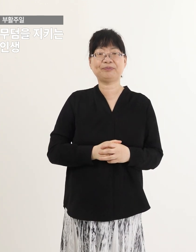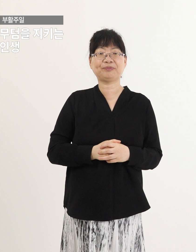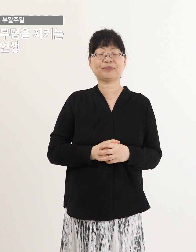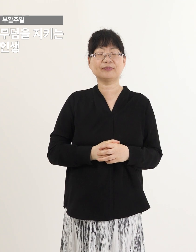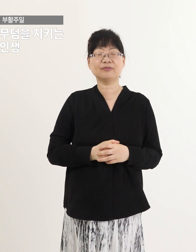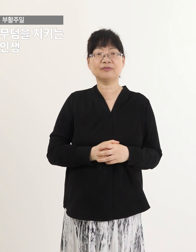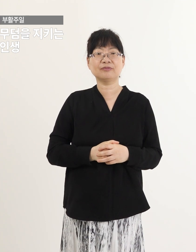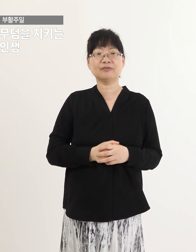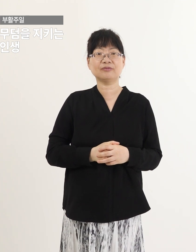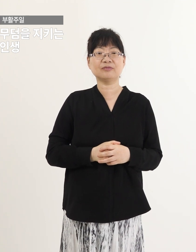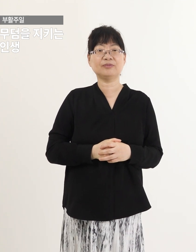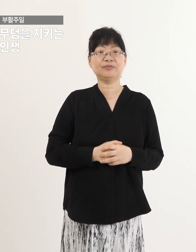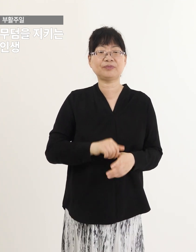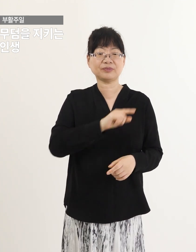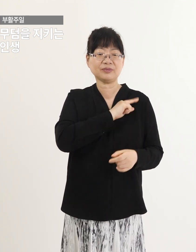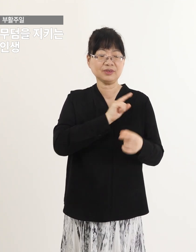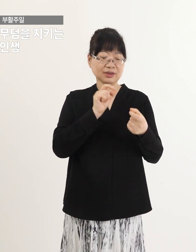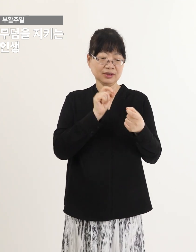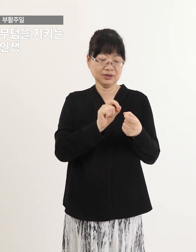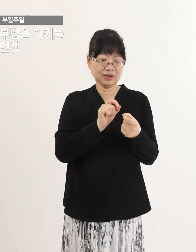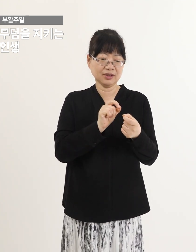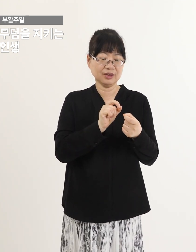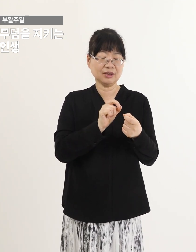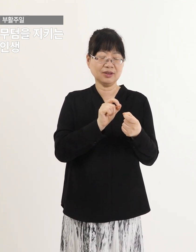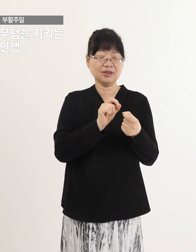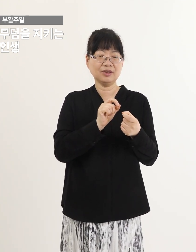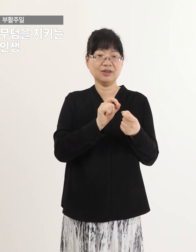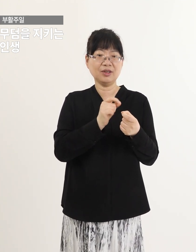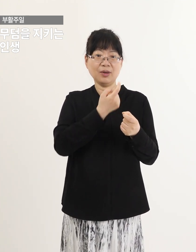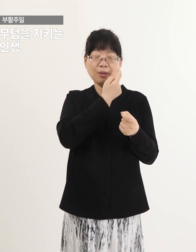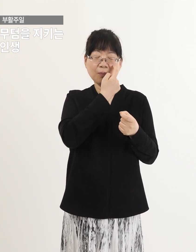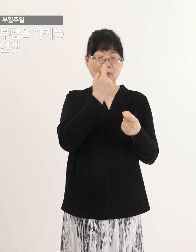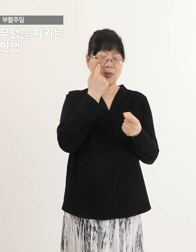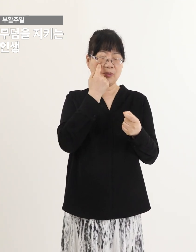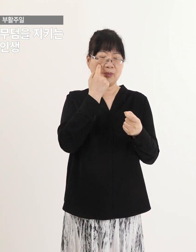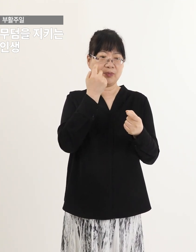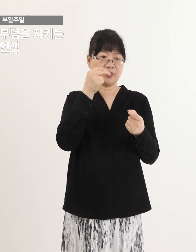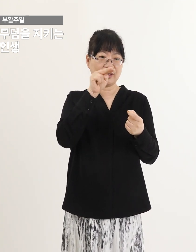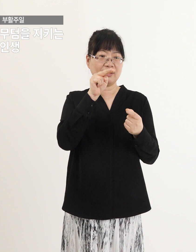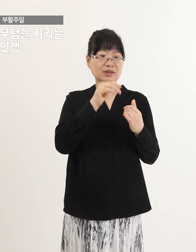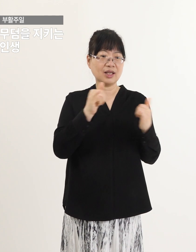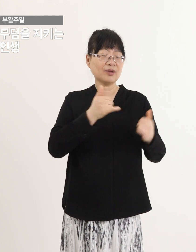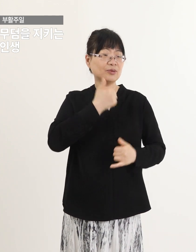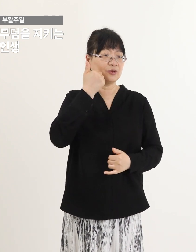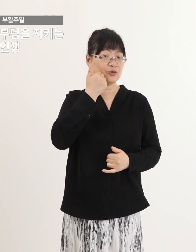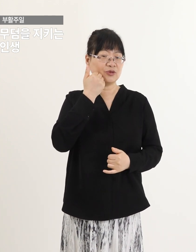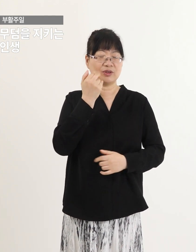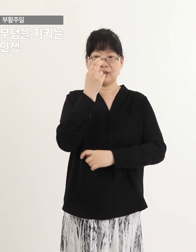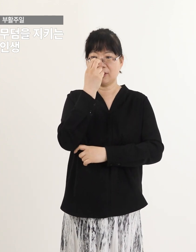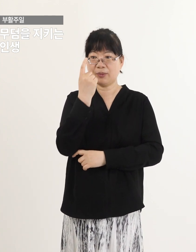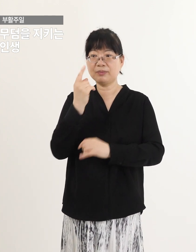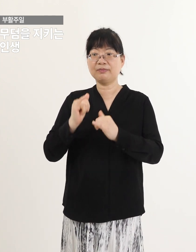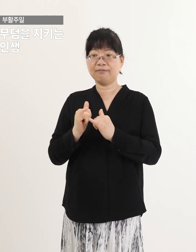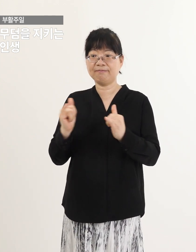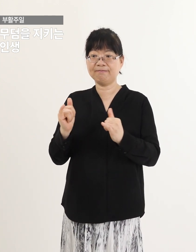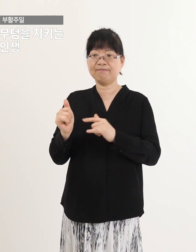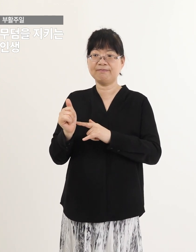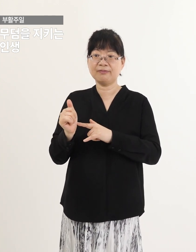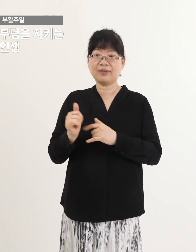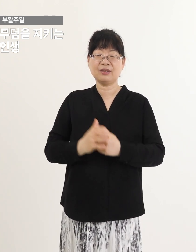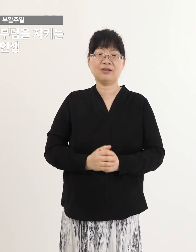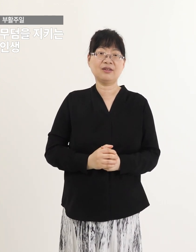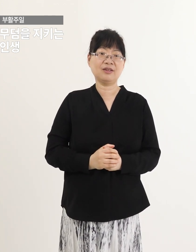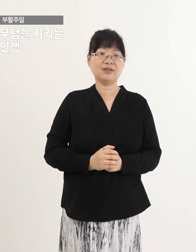가장 지근거리에서 목격한 그룹이 있다면 이 경비병들입니다. 그리고 그